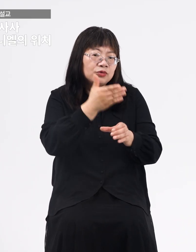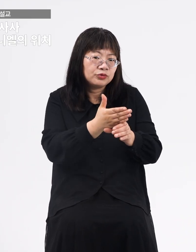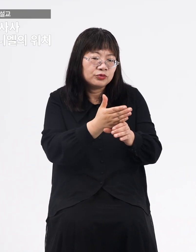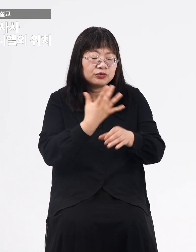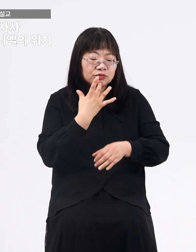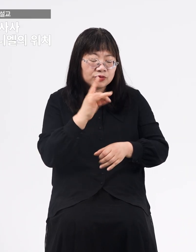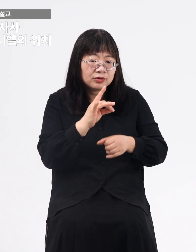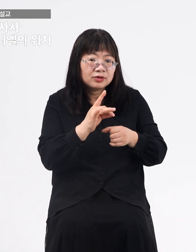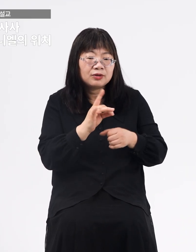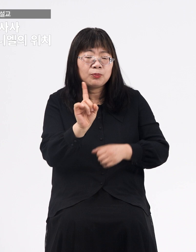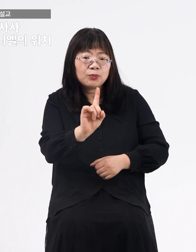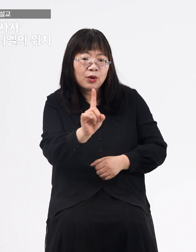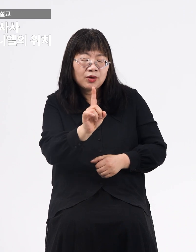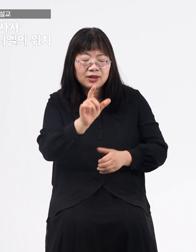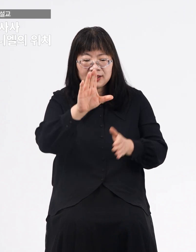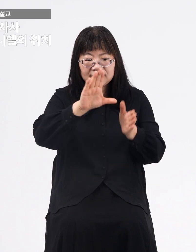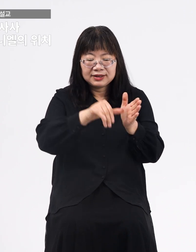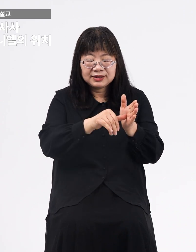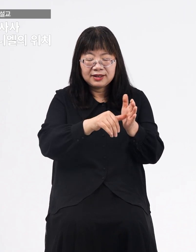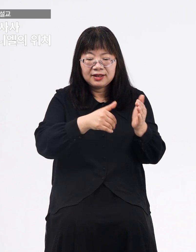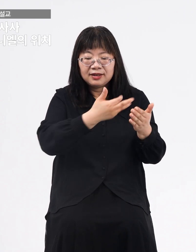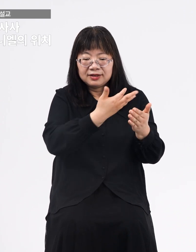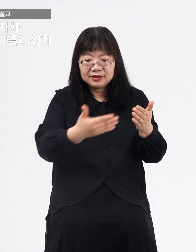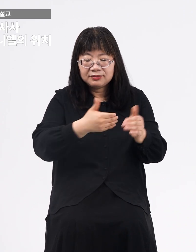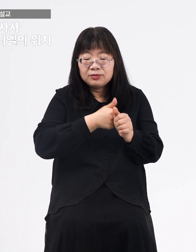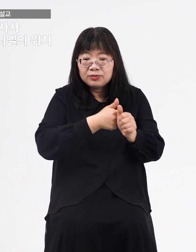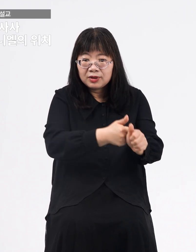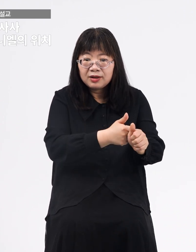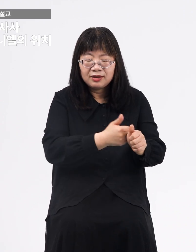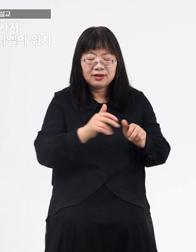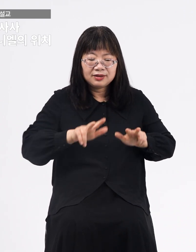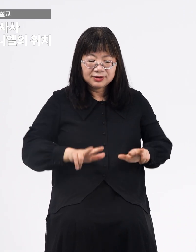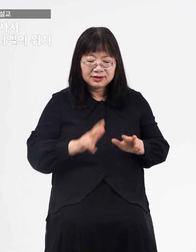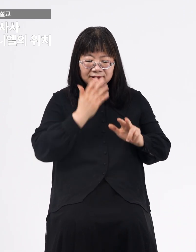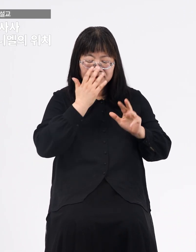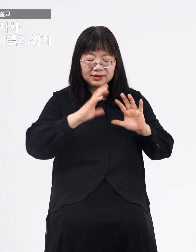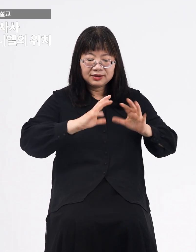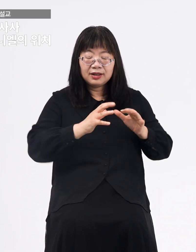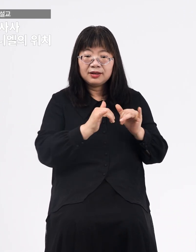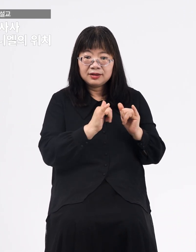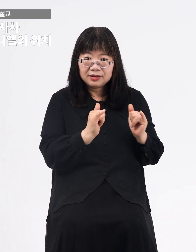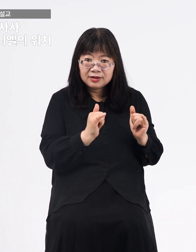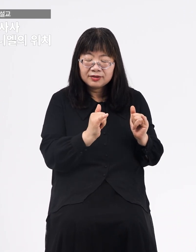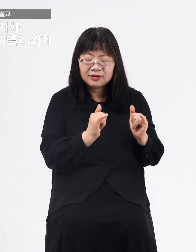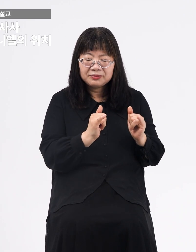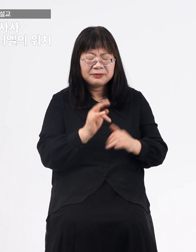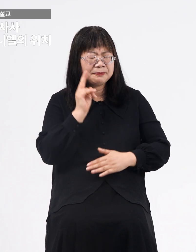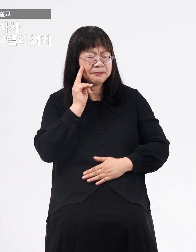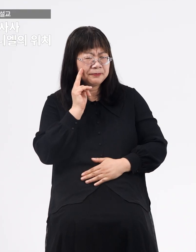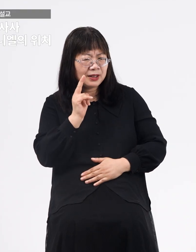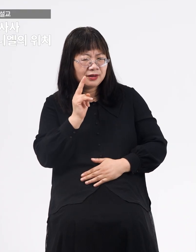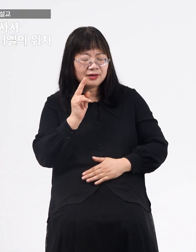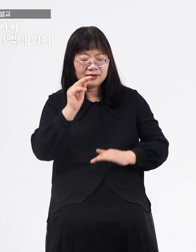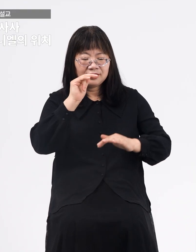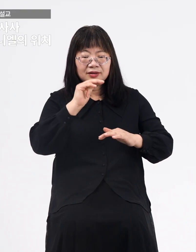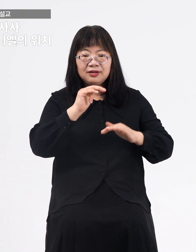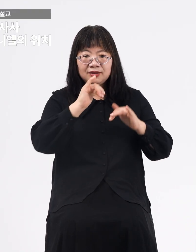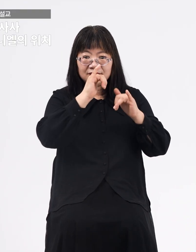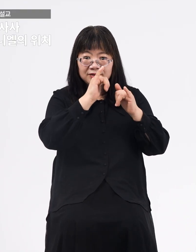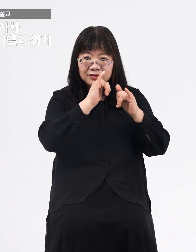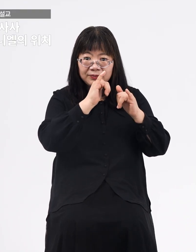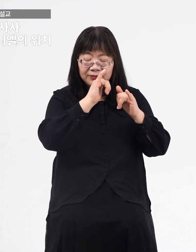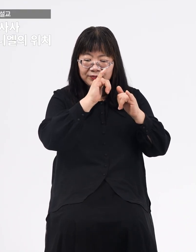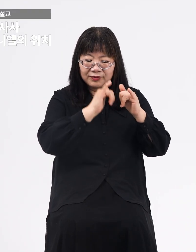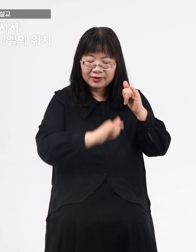그 시대적 맥락대로라면 지금 이스라엘은 이렇게 가혹한 역사의 심판